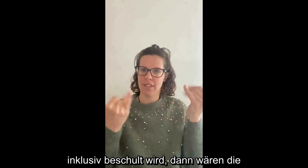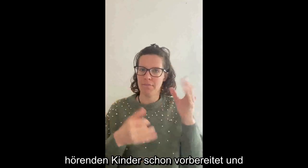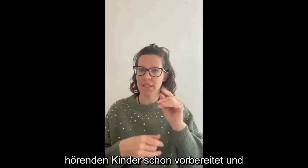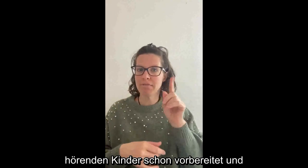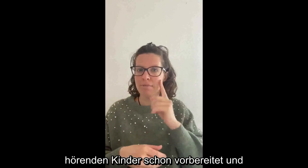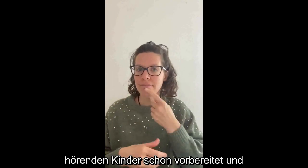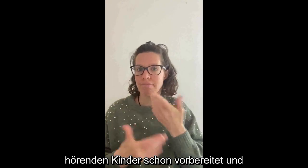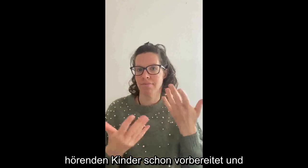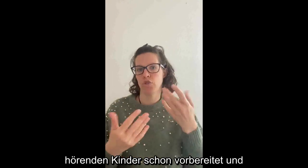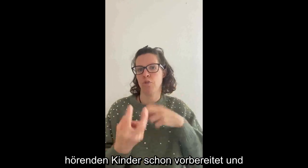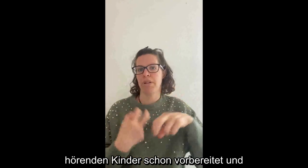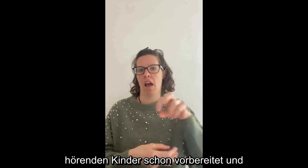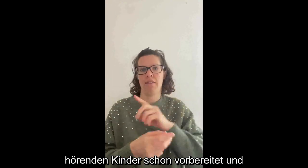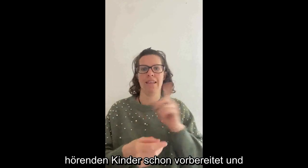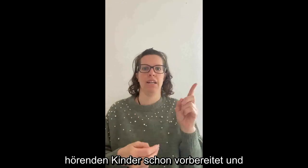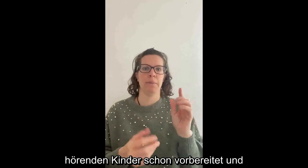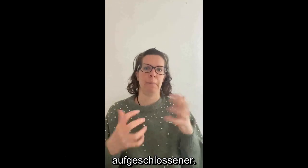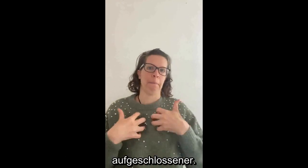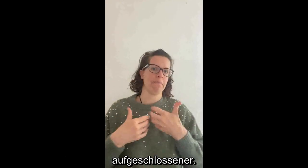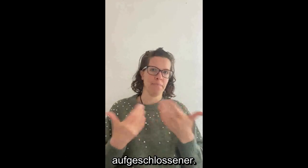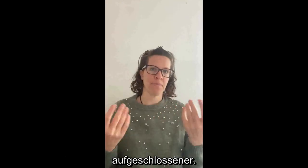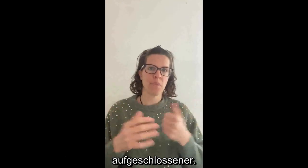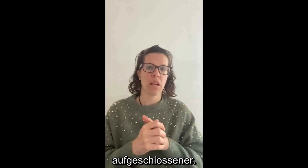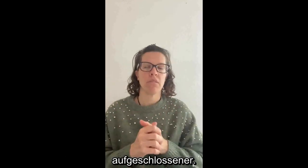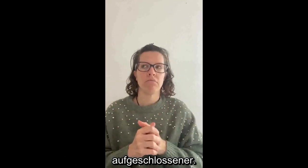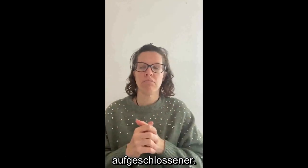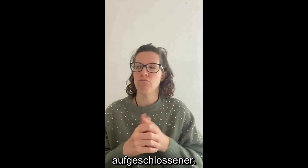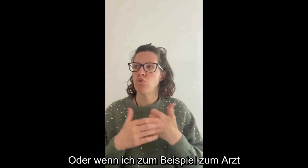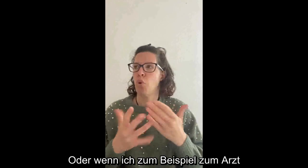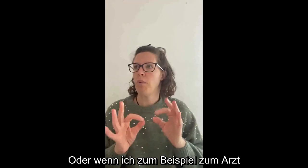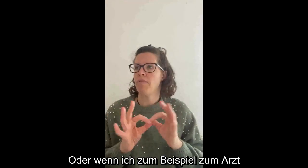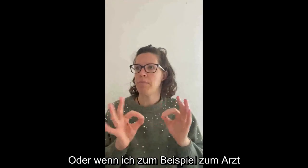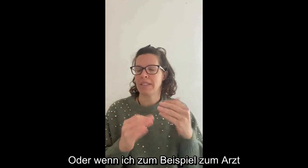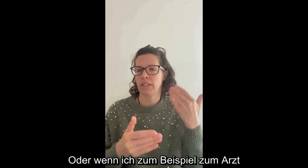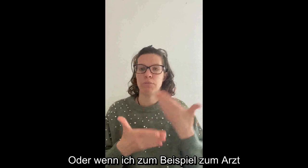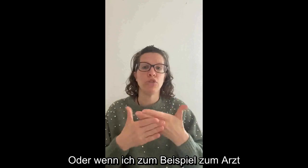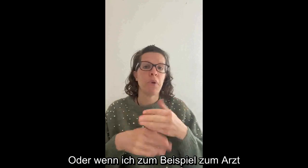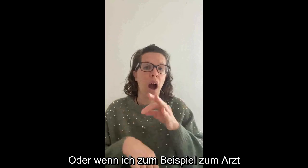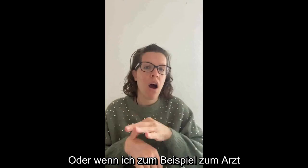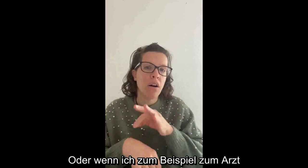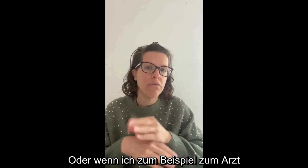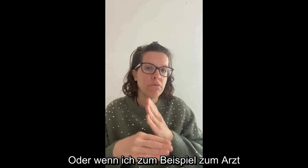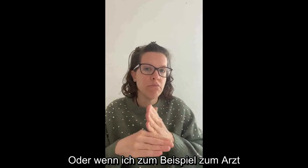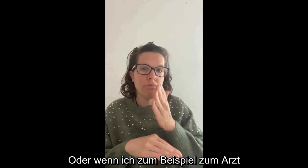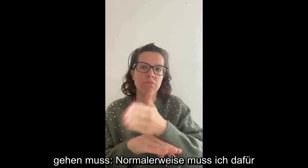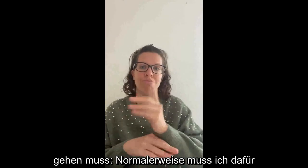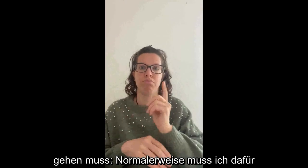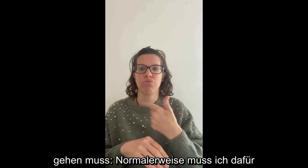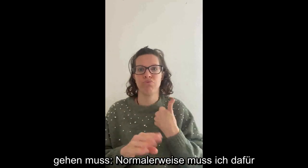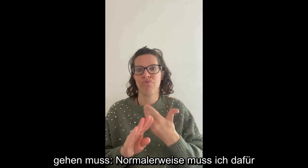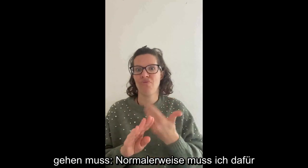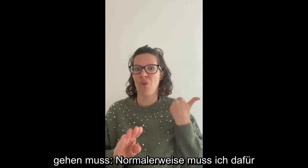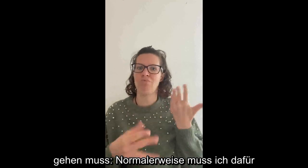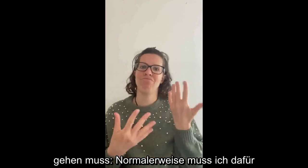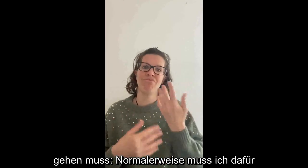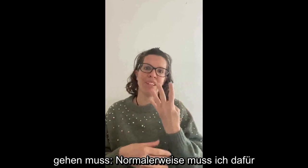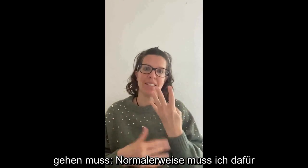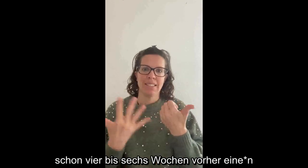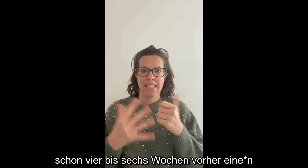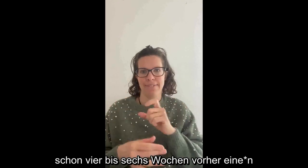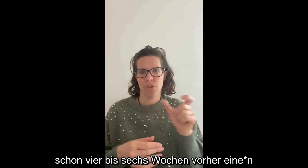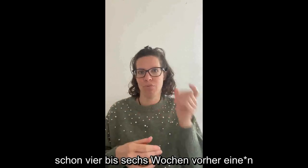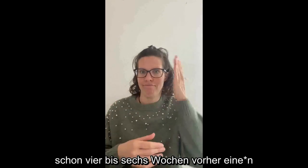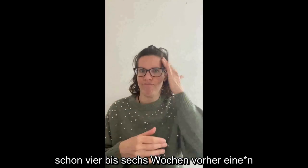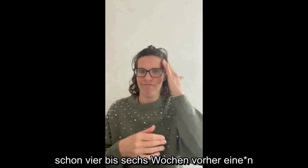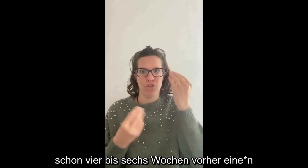wird dann wären die hörenden Kinder schon vorbereitet und aufgeschlossener oder wenn ich zum Beispiel zum Arzt gehen muss normalerweise muss ich